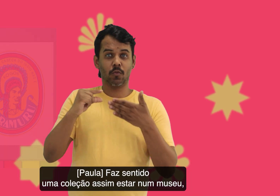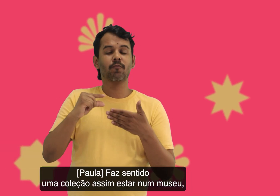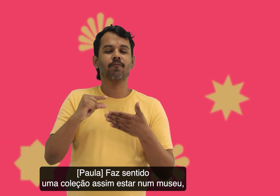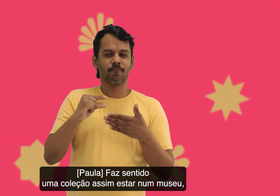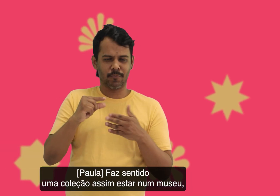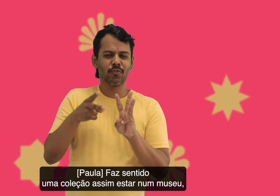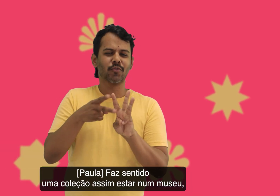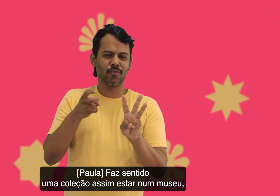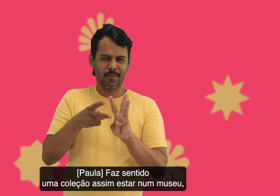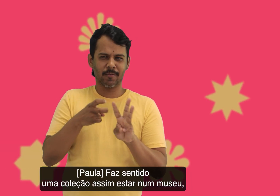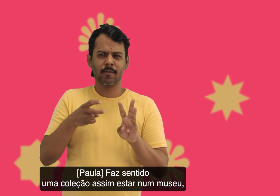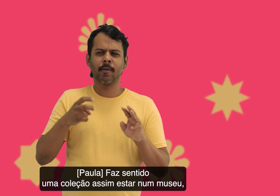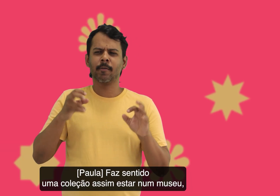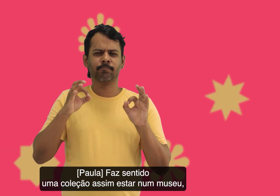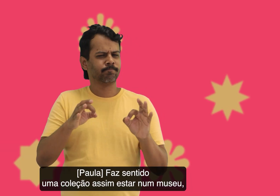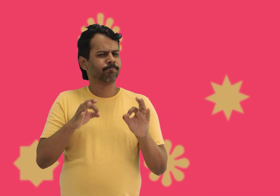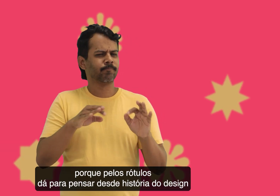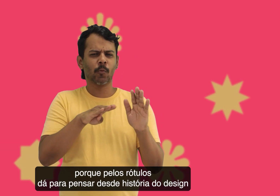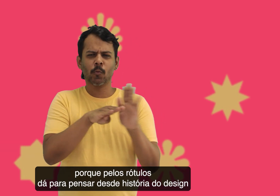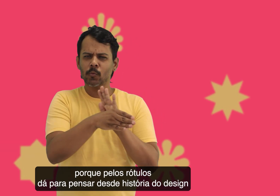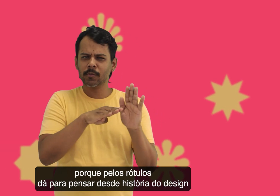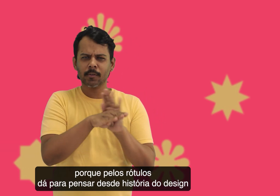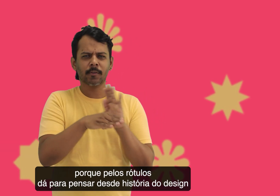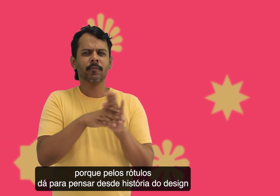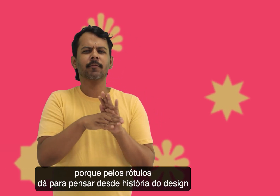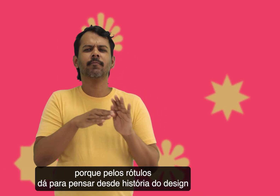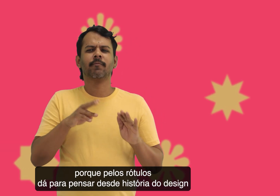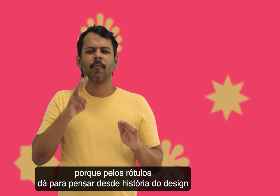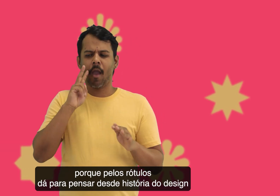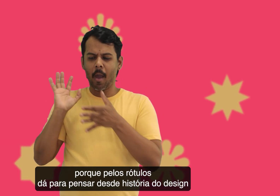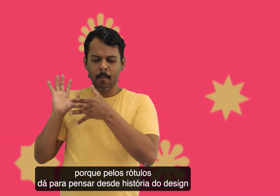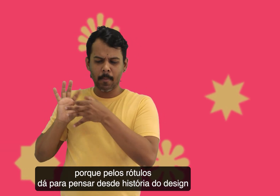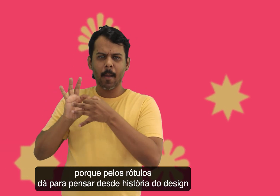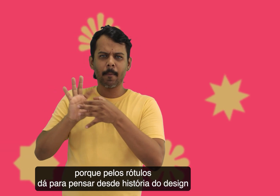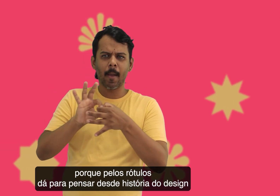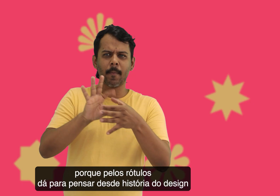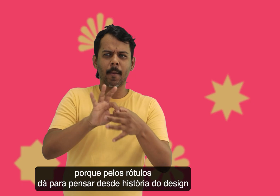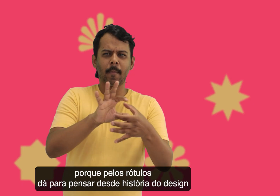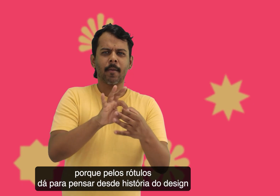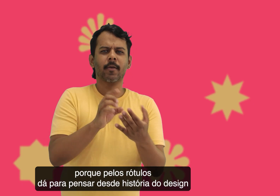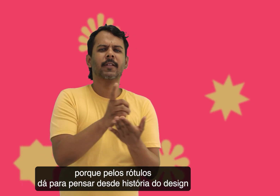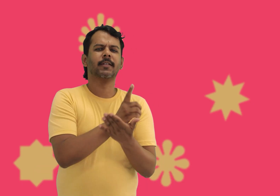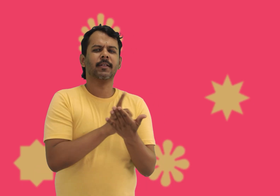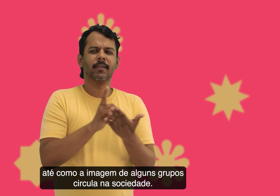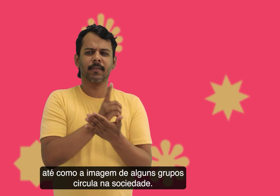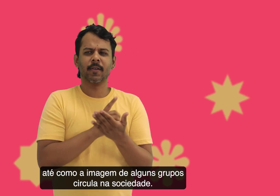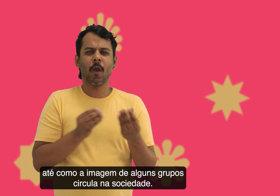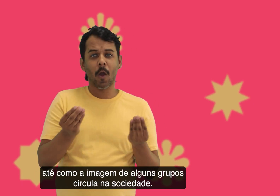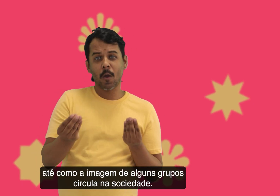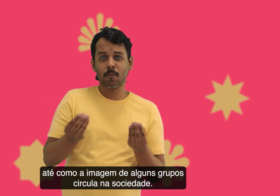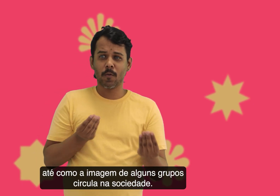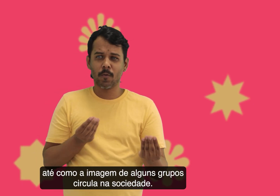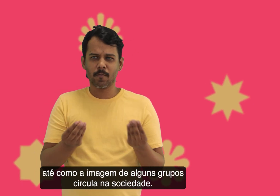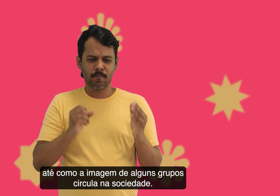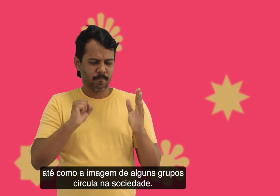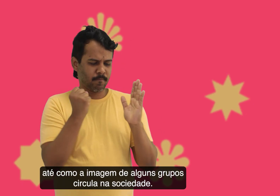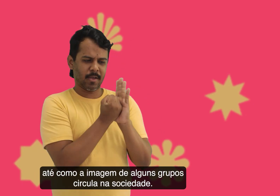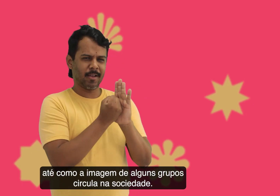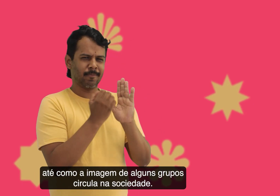uma coleção assim estar no museu. Porque pelos rótulos dá para pensar desde história do design até como a imagem de alguns